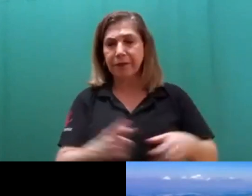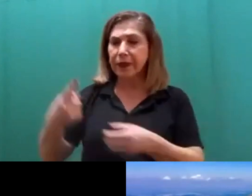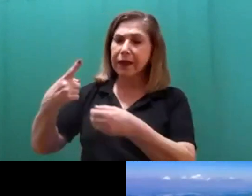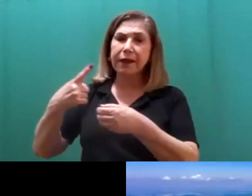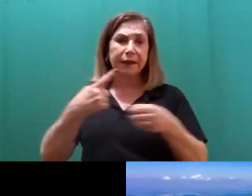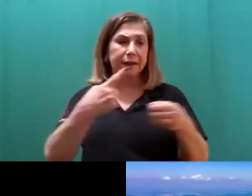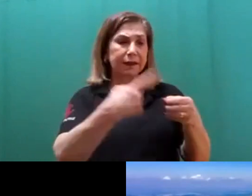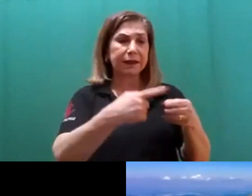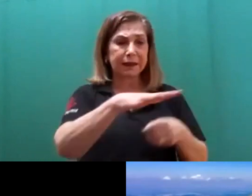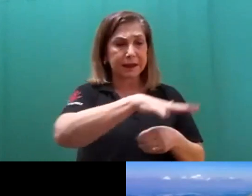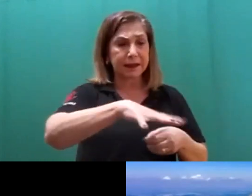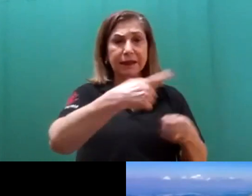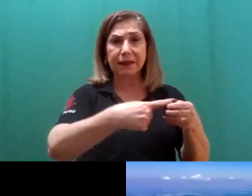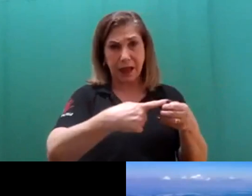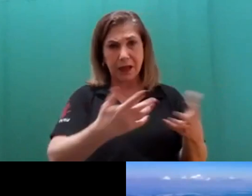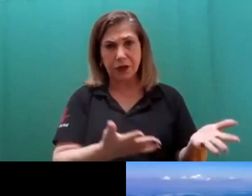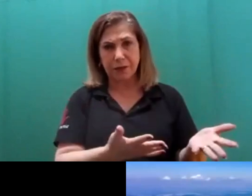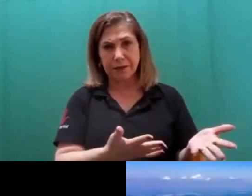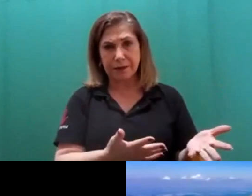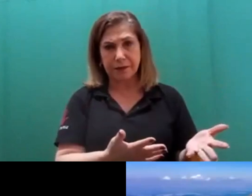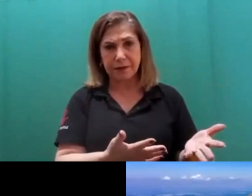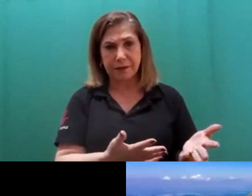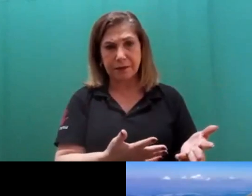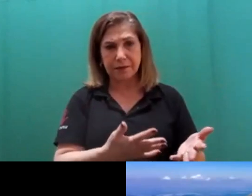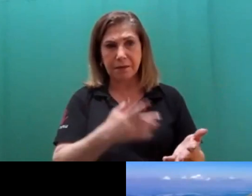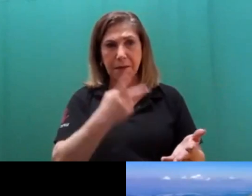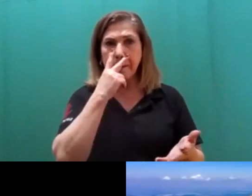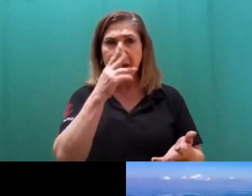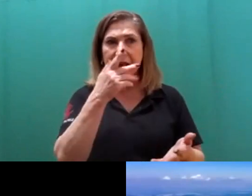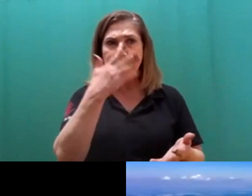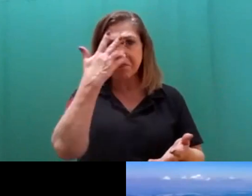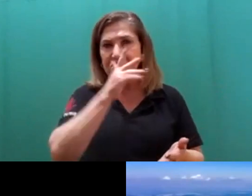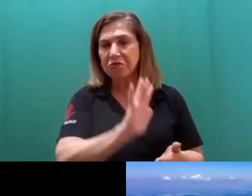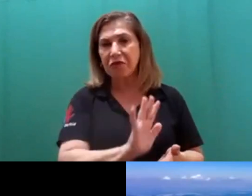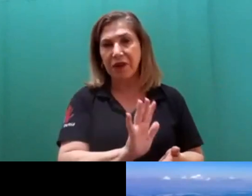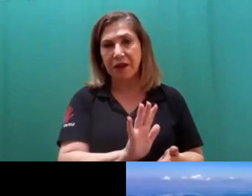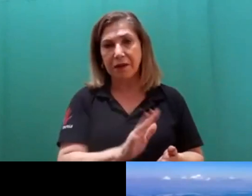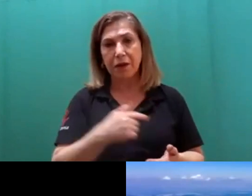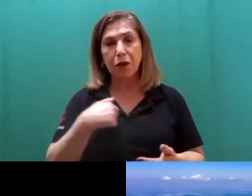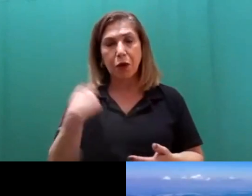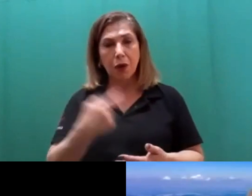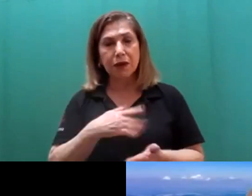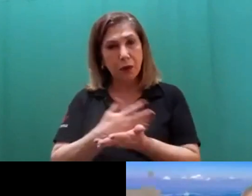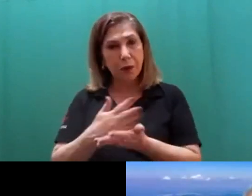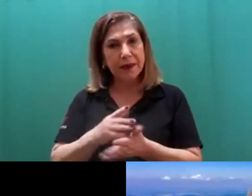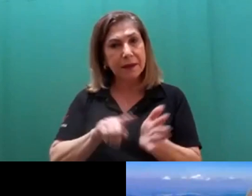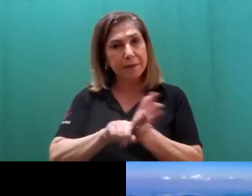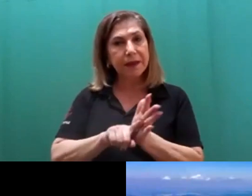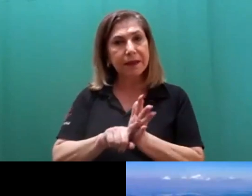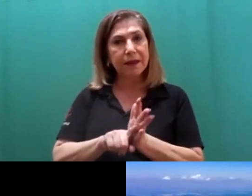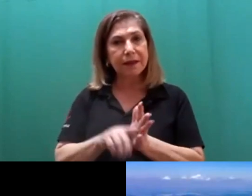no território, né? É uma coisa muito invisível. Então, quando a gente começou a pesquisa, a gente queria justamente traçar, entender